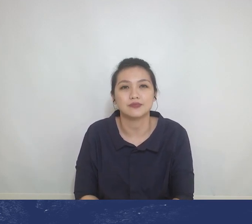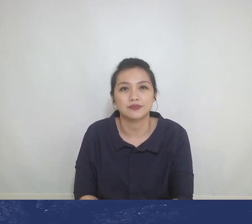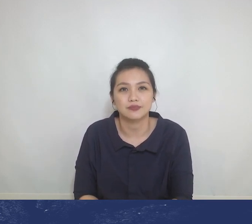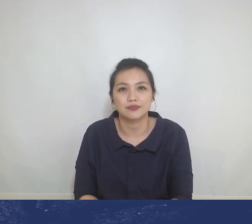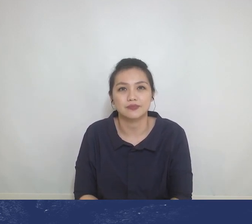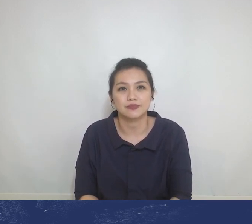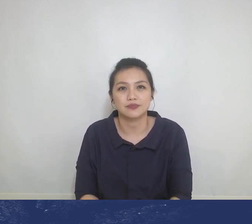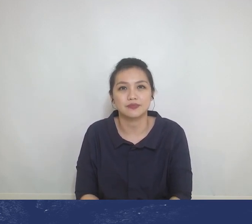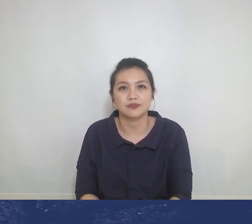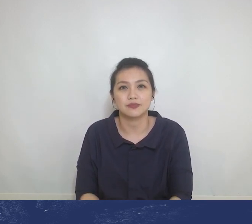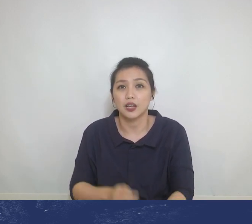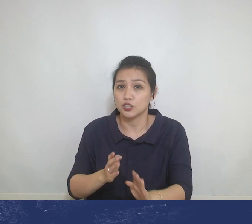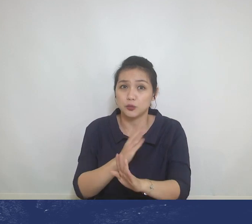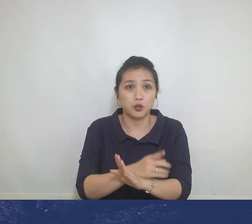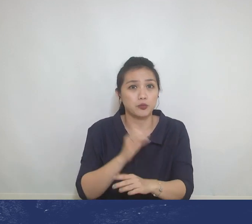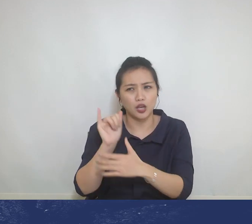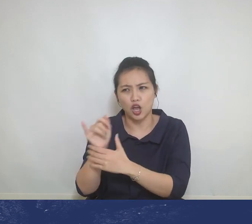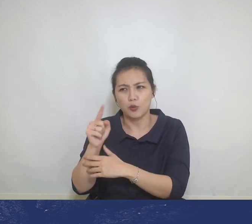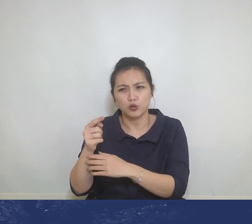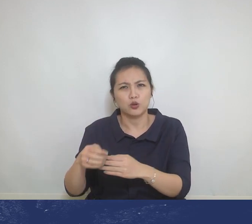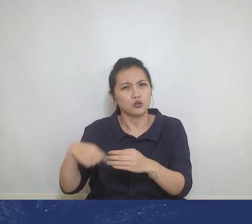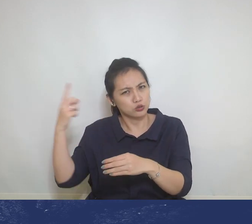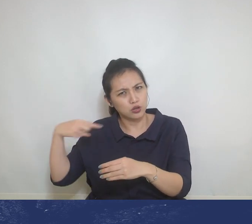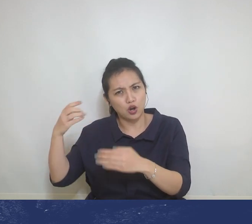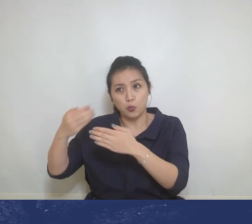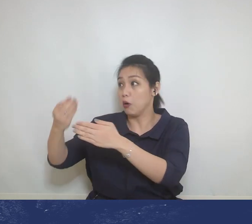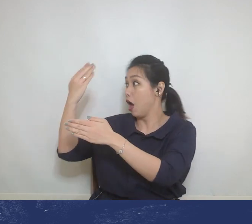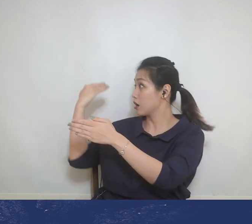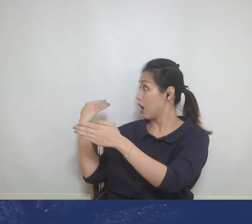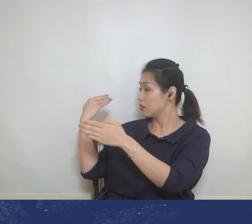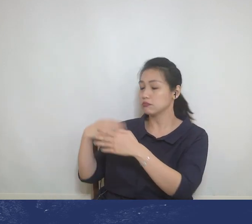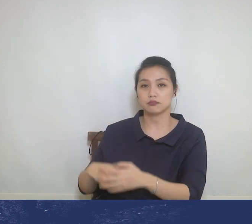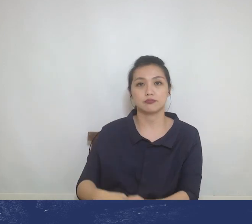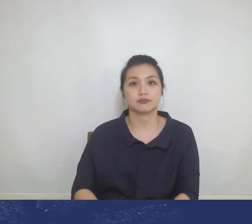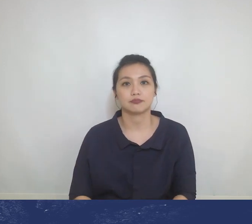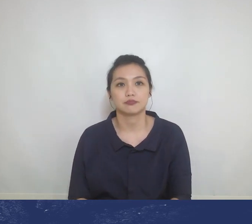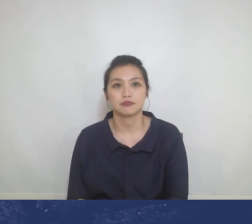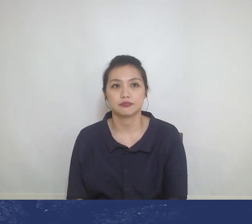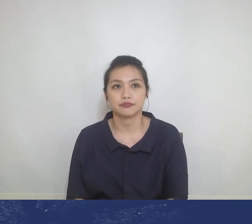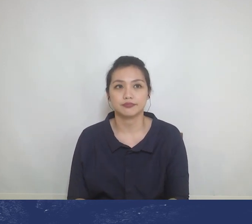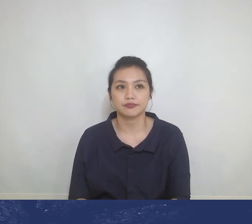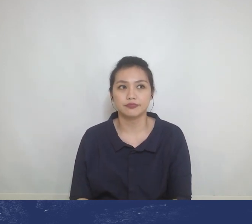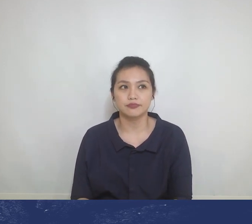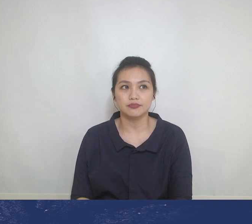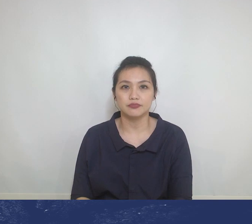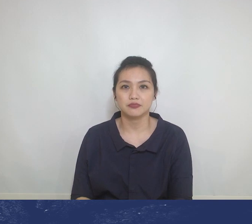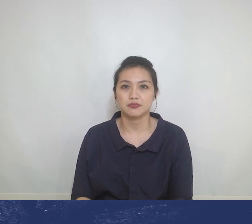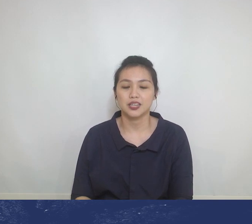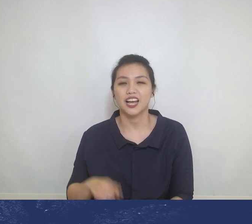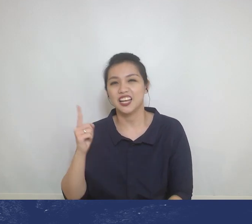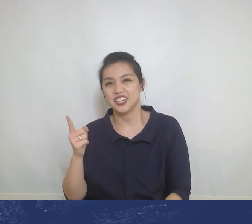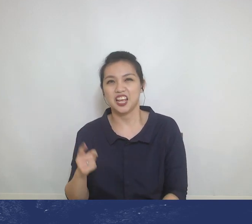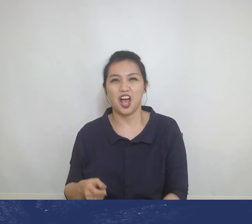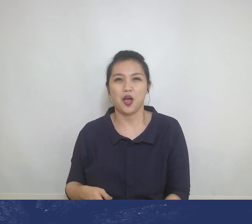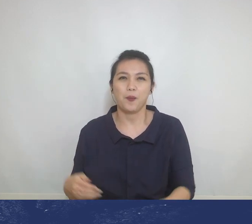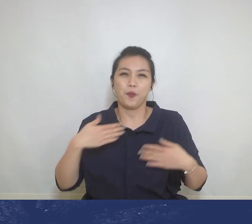istri dan anaknya. Sebelumnya dia paling belakang. Dan dia lakukan, dia memberikan perintah itu dengan kaki yang